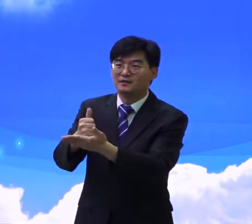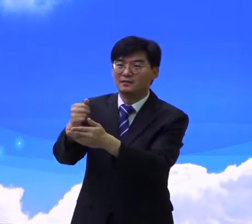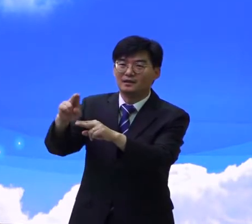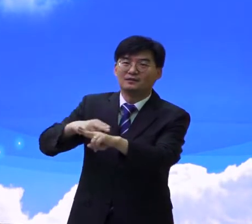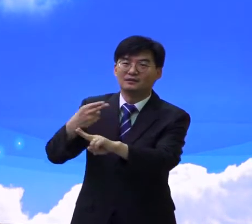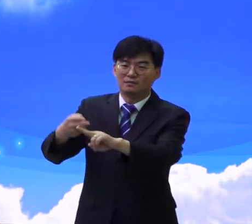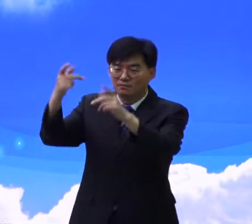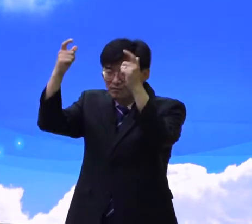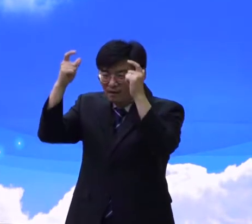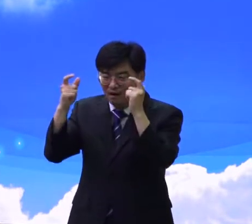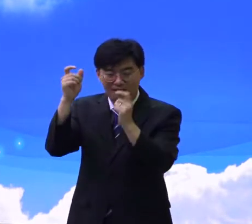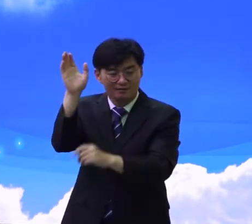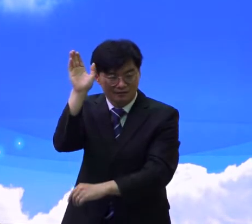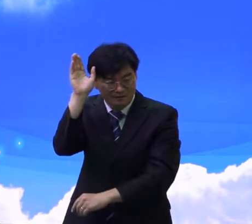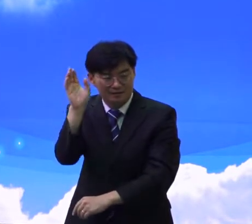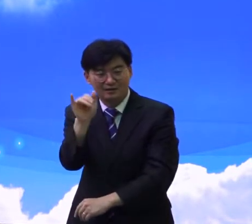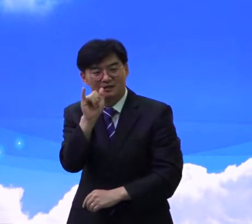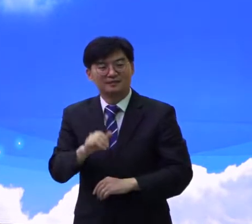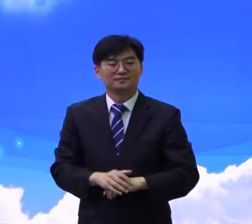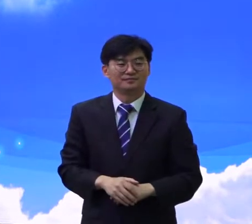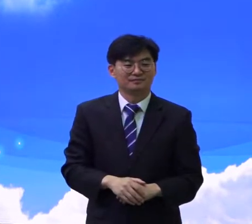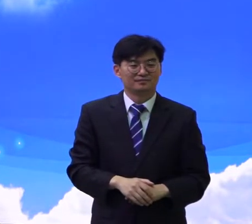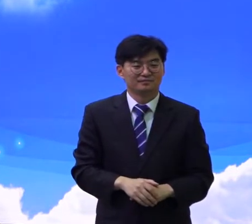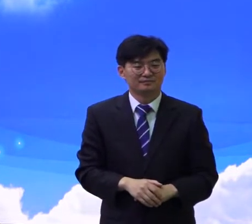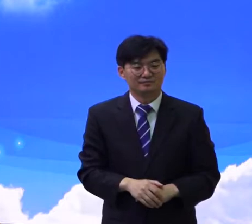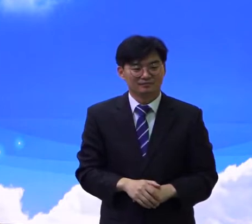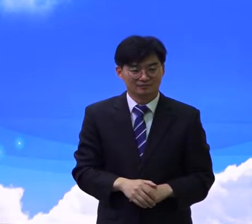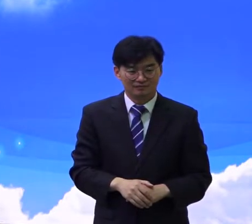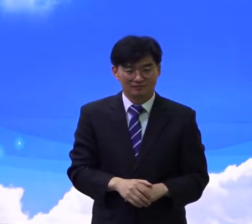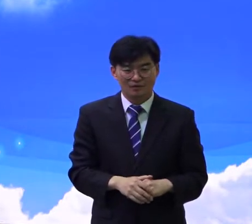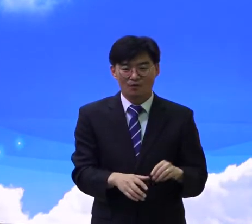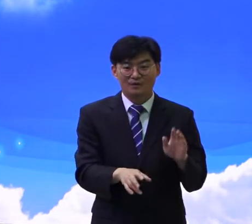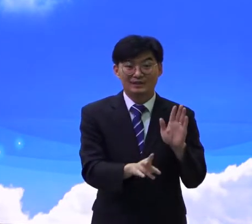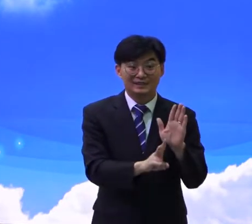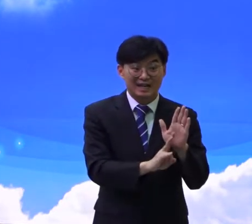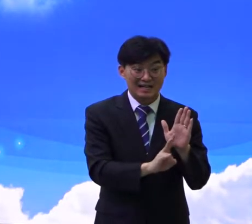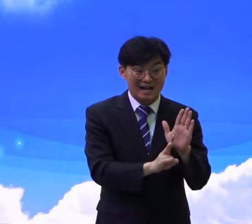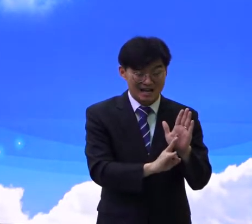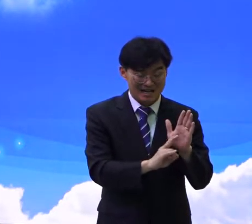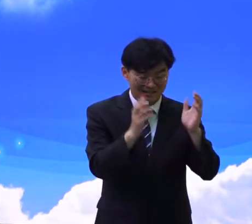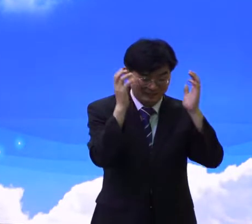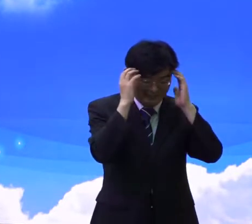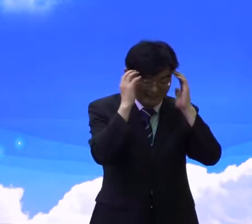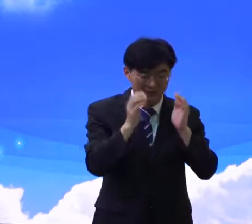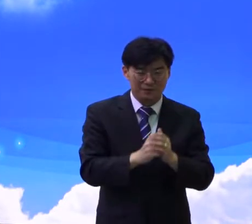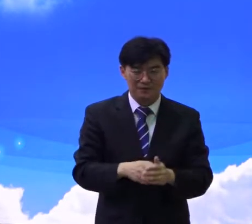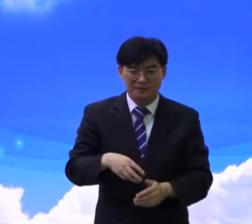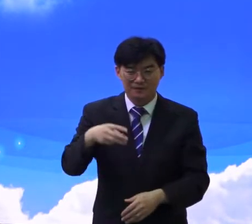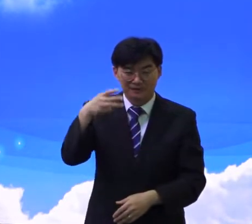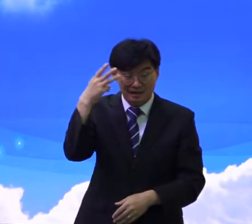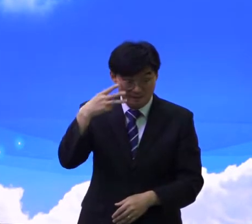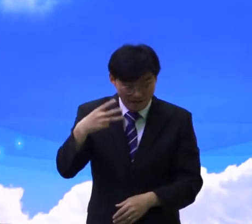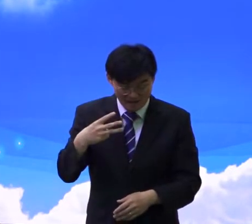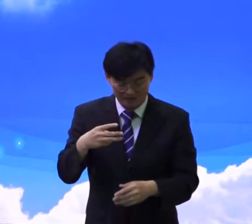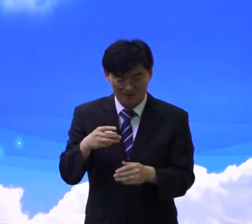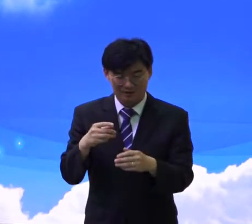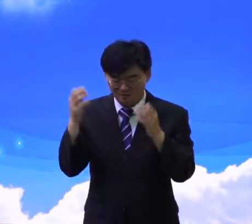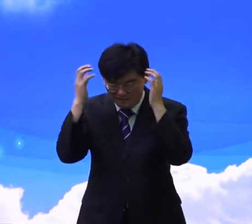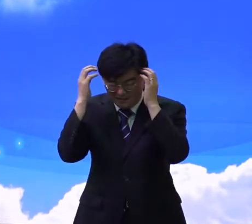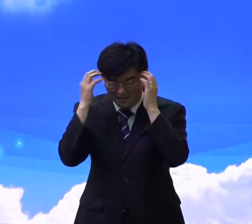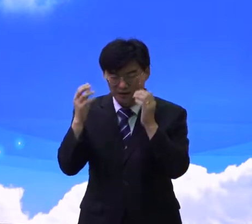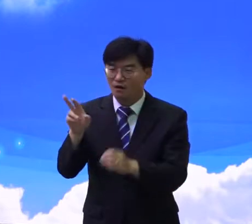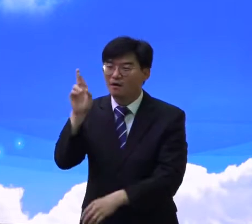예레미야, 그리고 동시대에 있었던 이사야, 그리고 바울, 그리고 수많은 성경 속에 있는 믿음의